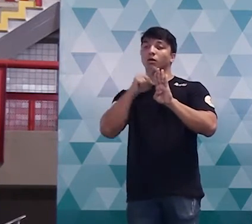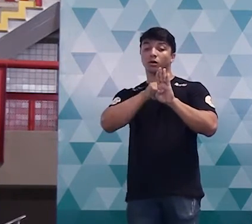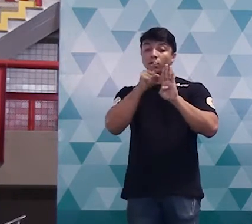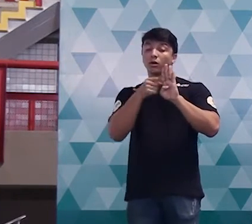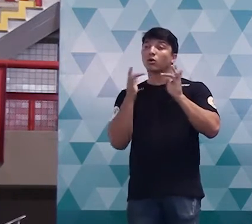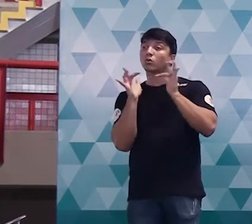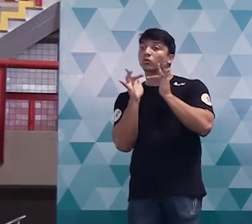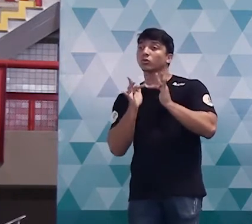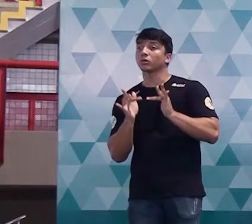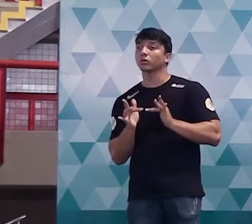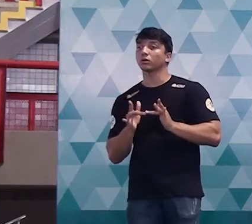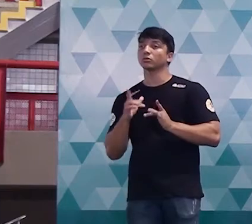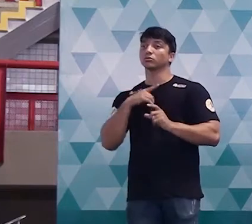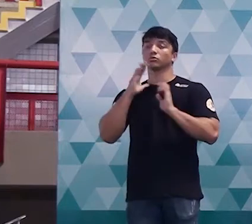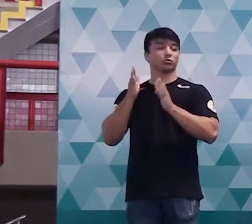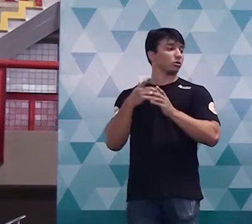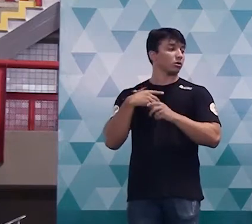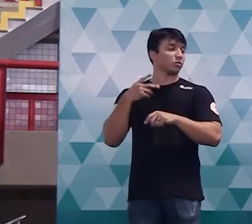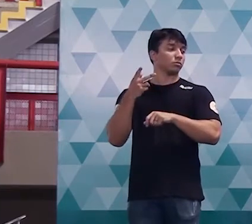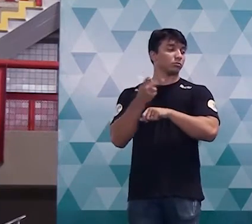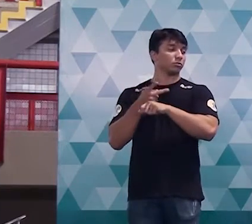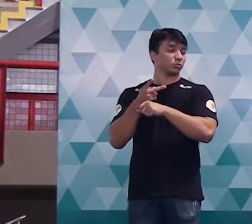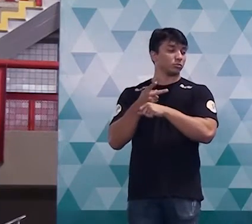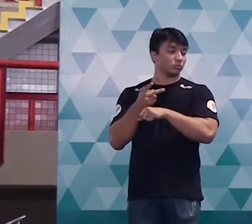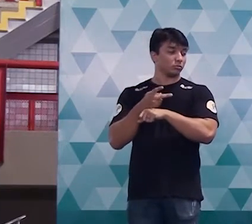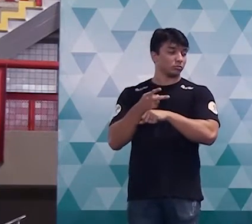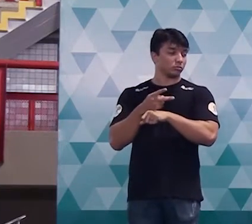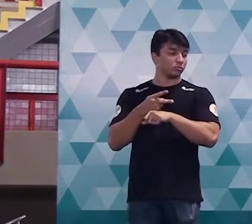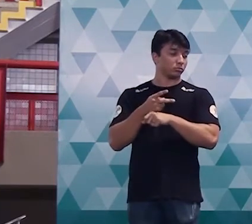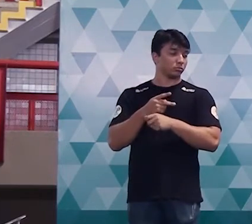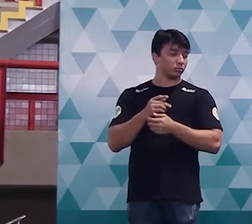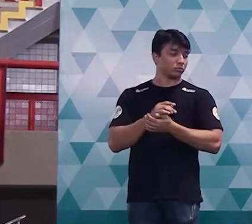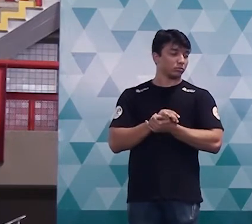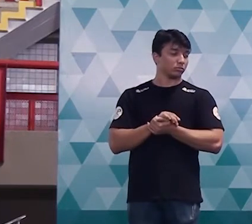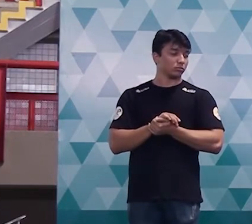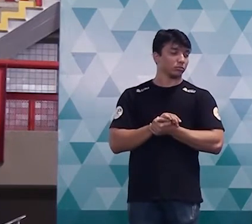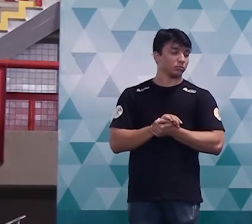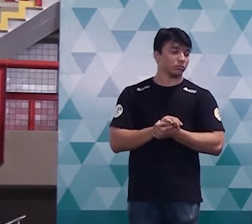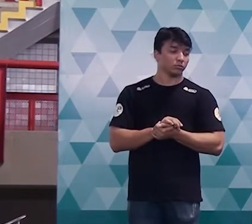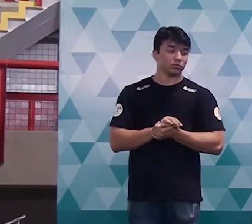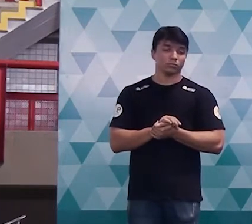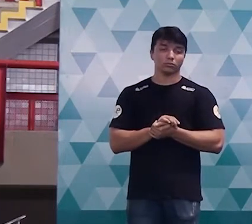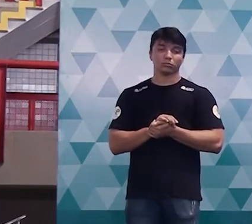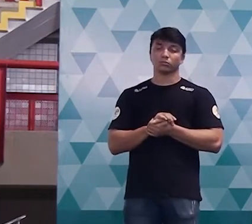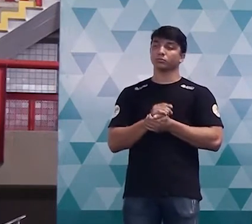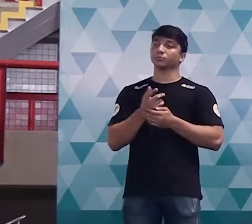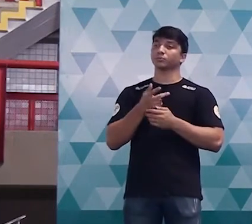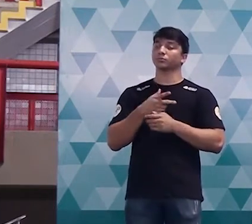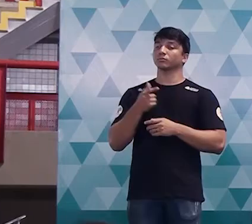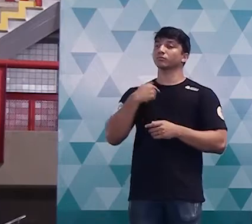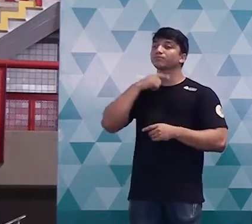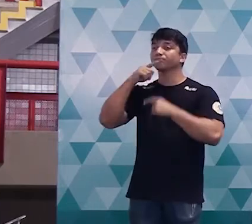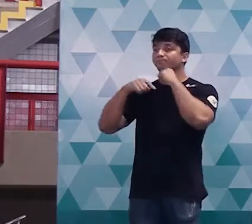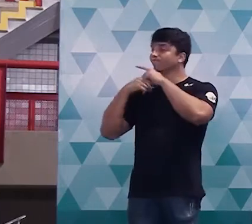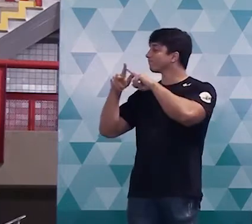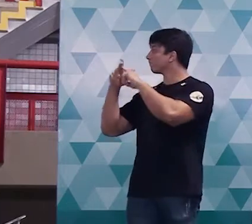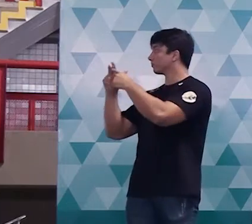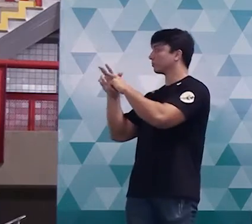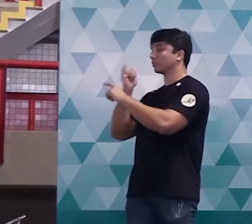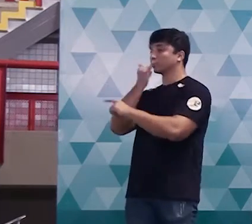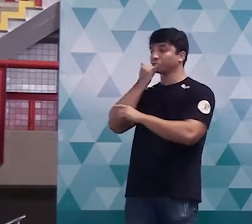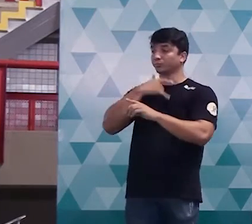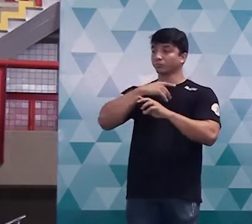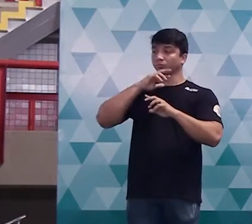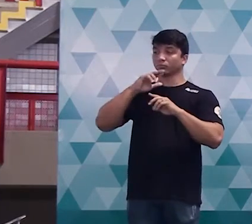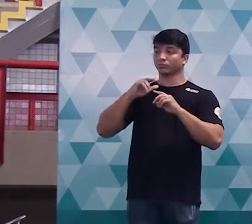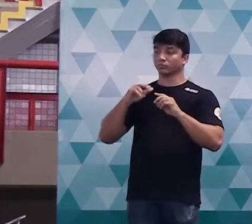povos já exploravam metais preciosos. Sem problema, tranquilo. Pessoal, não vai dar para dar uma ajeitada ali não. Então, mas